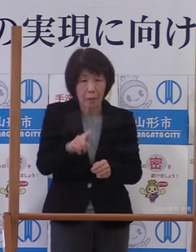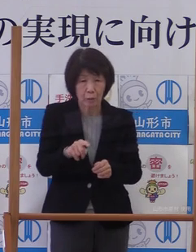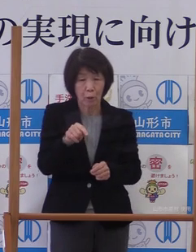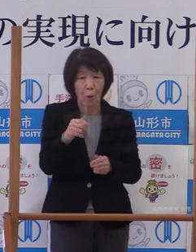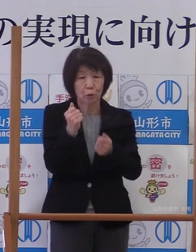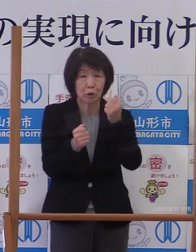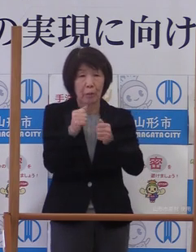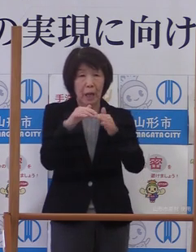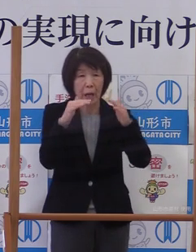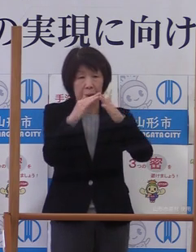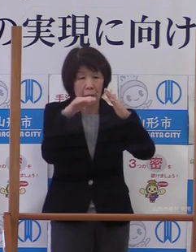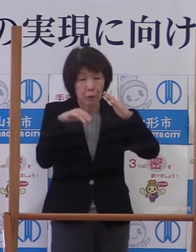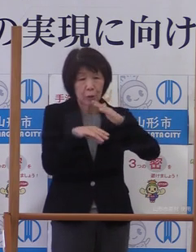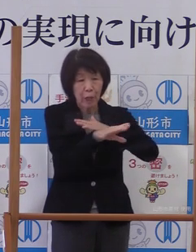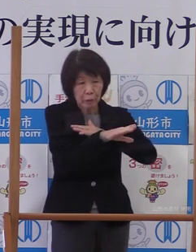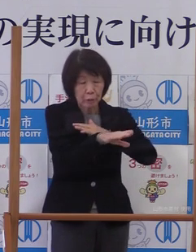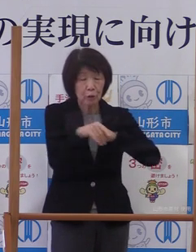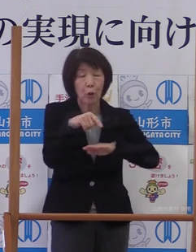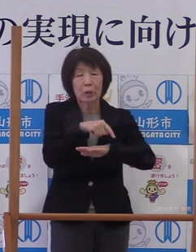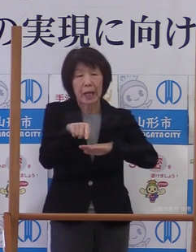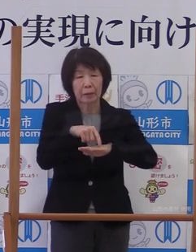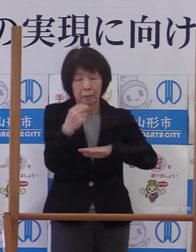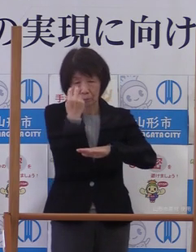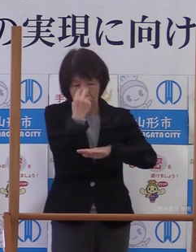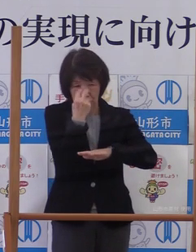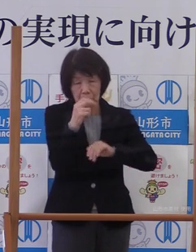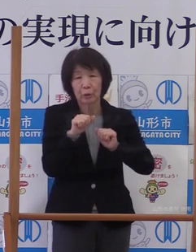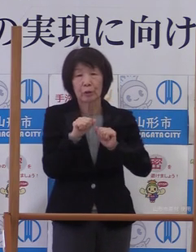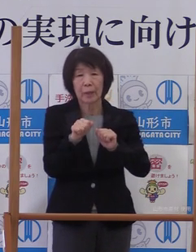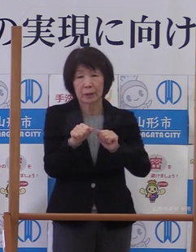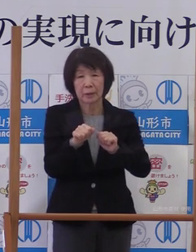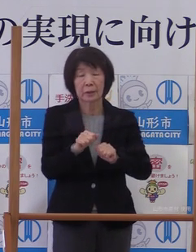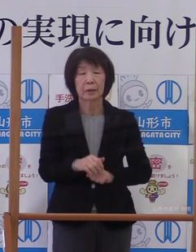に伴う設計および調査を行います。